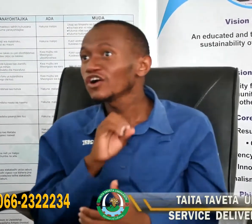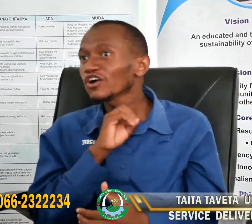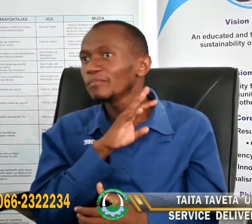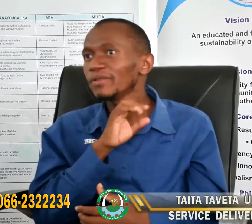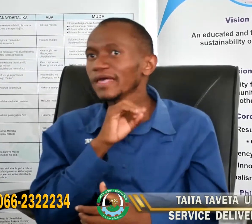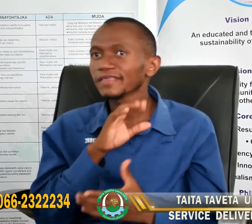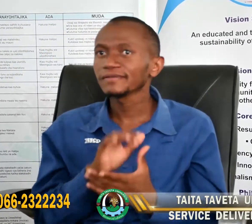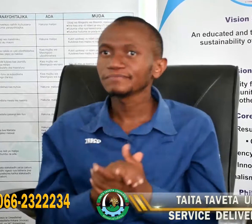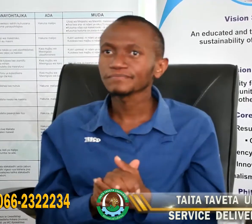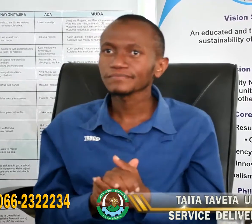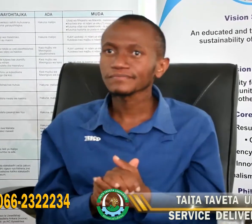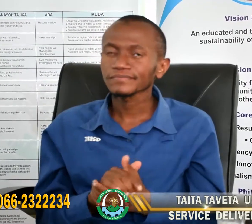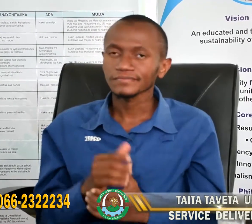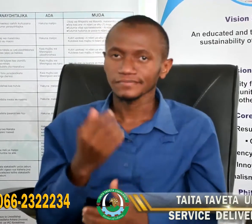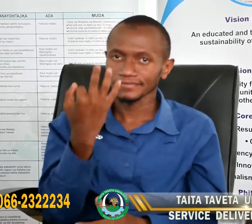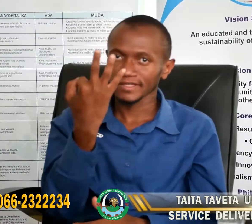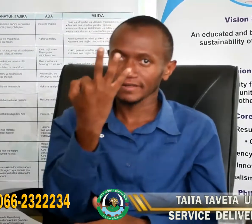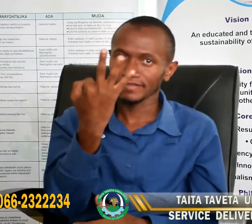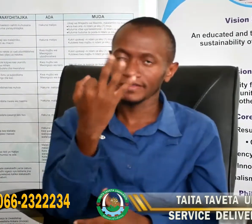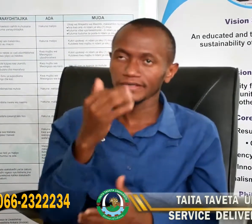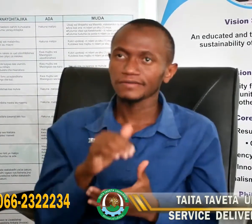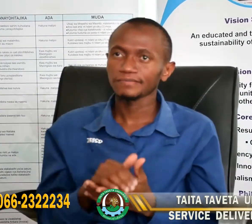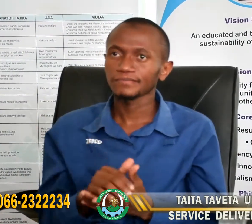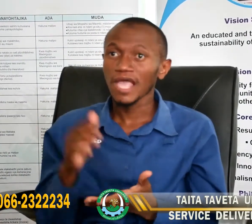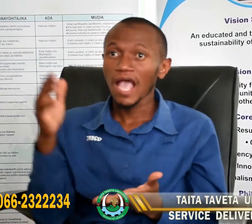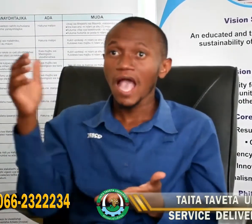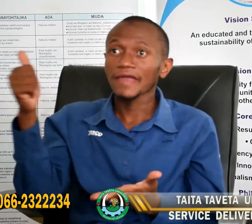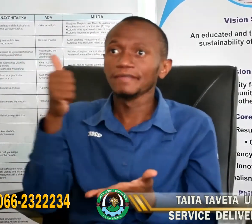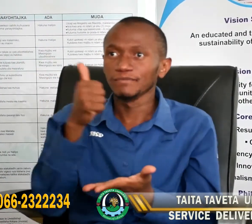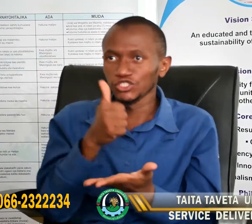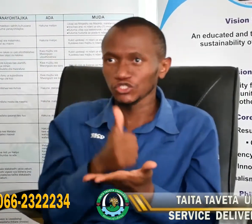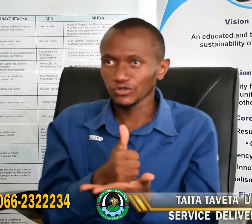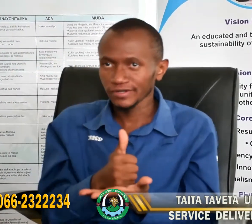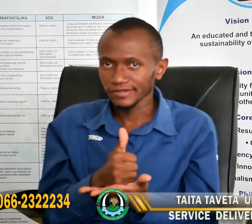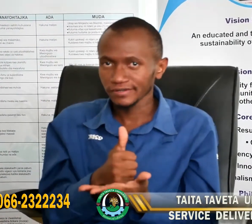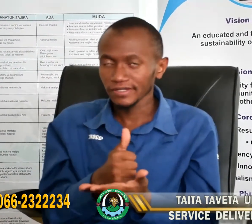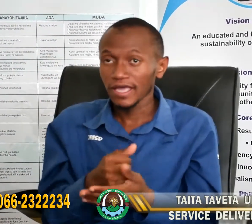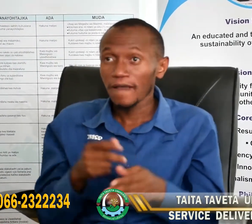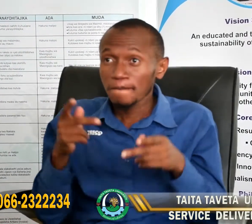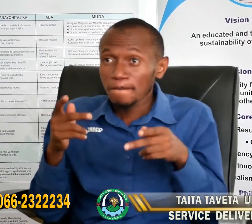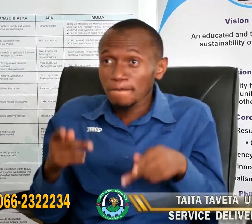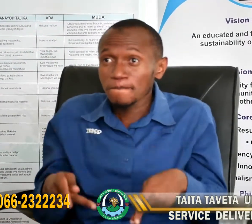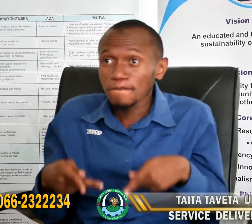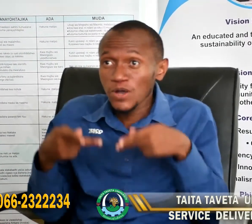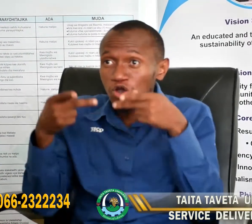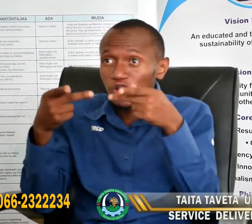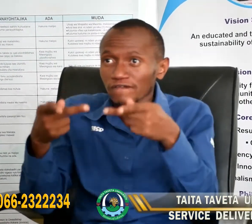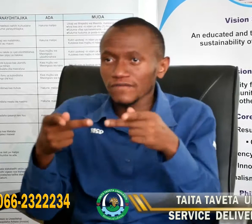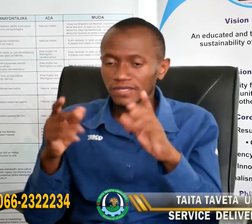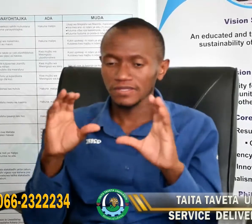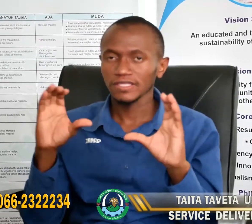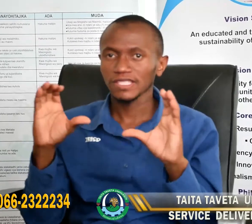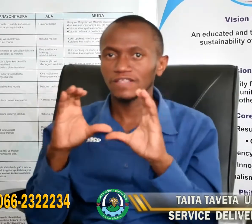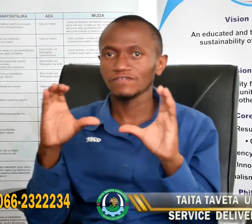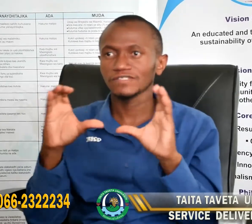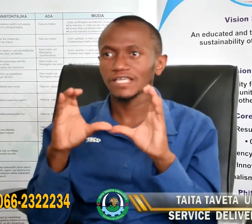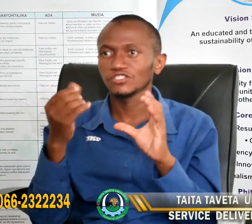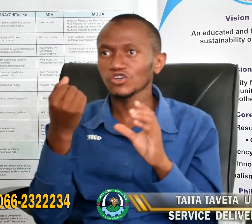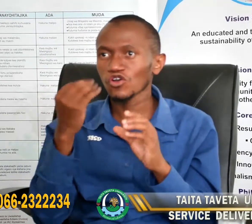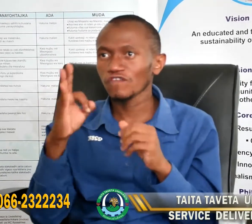saba. Nne, mafunzo na mitihani. Yanayohitajika, ada zote kulipwa